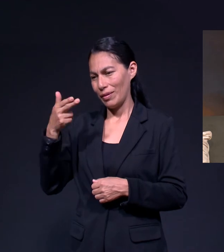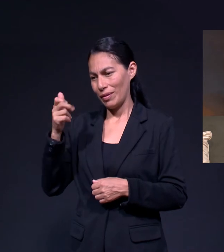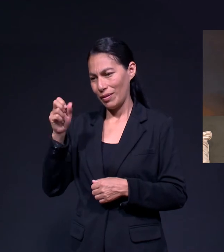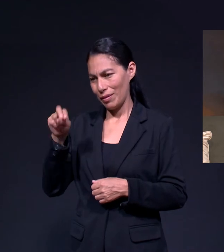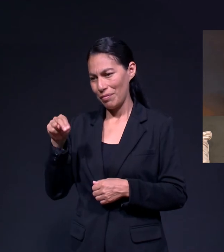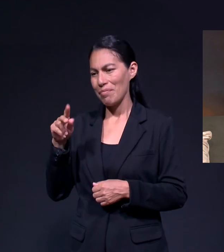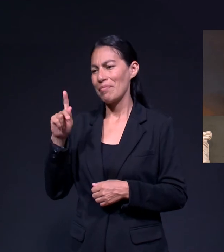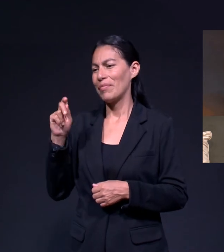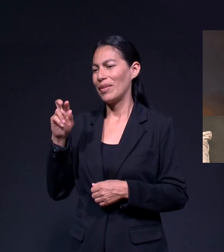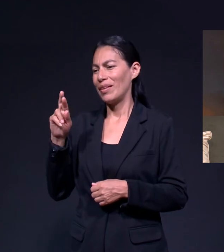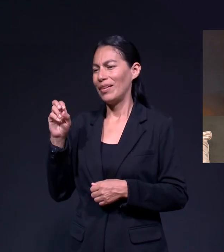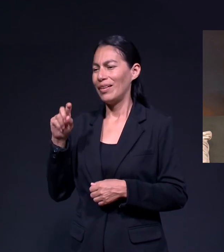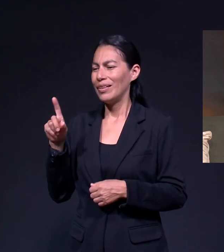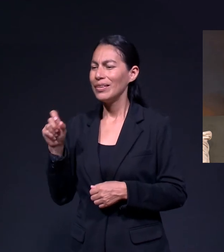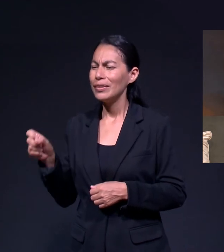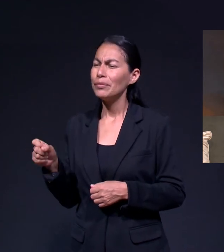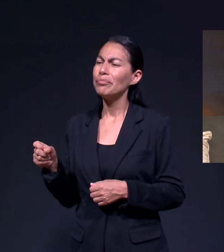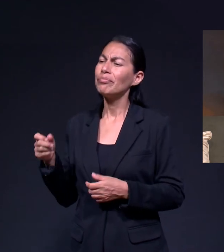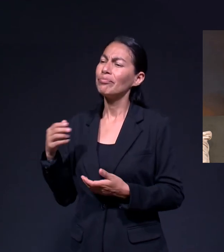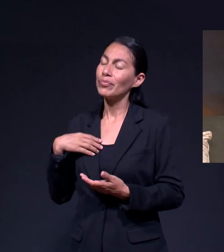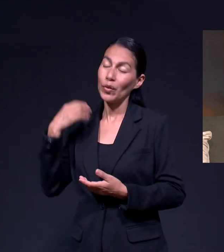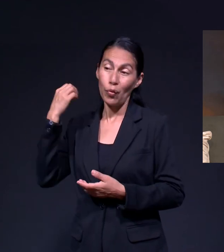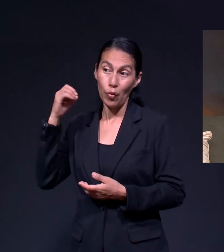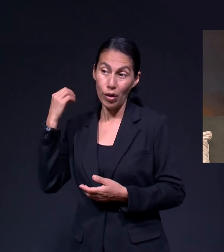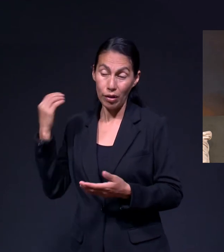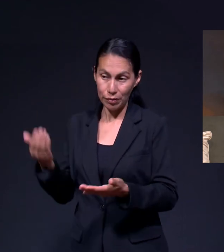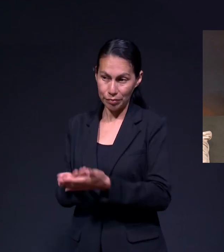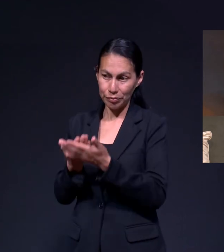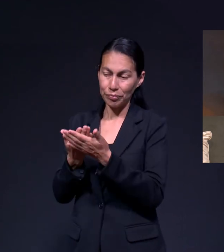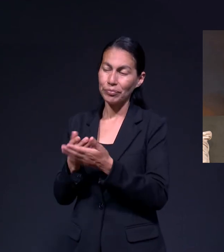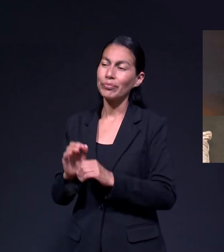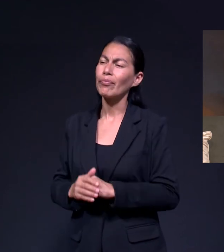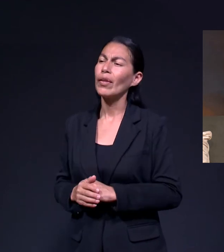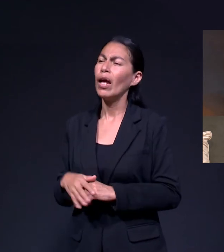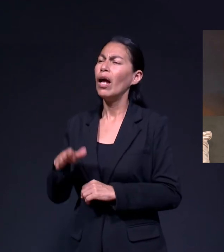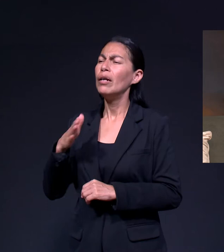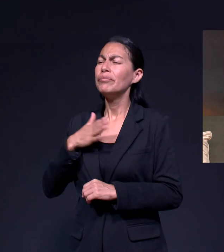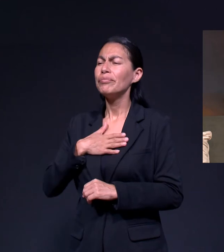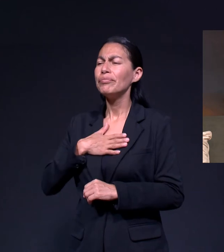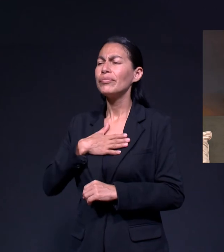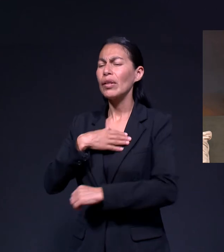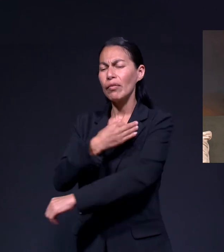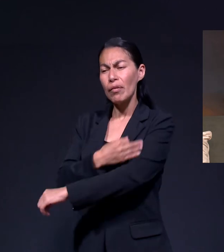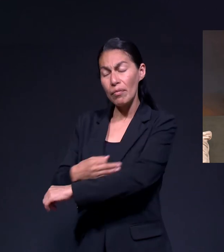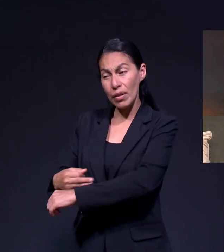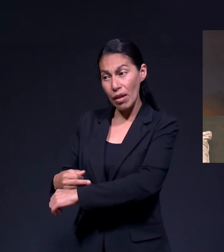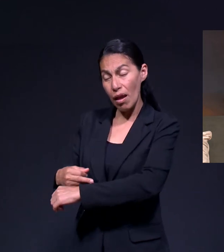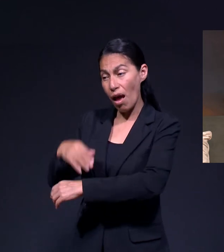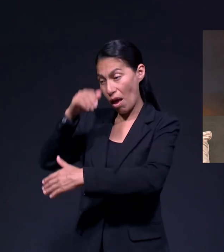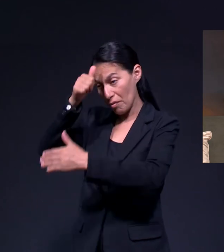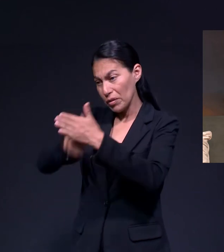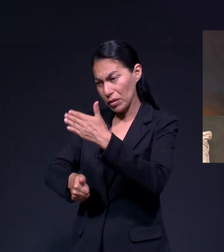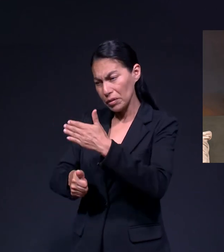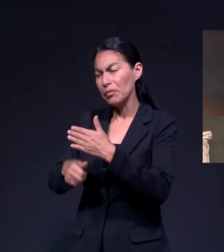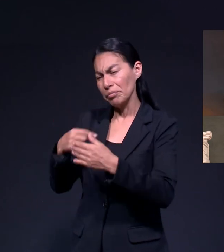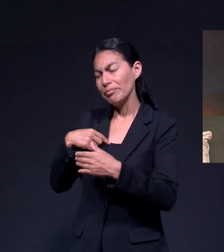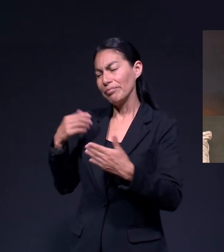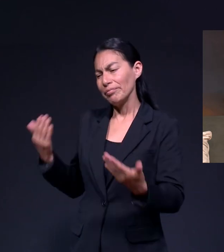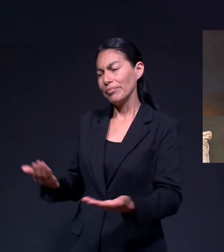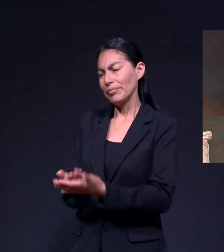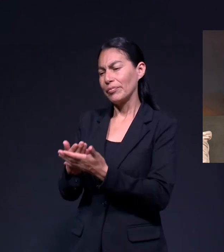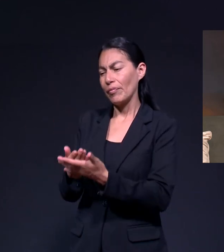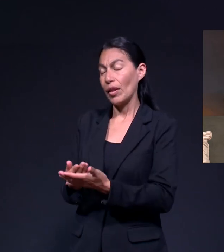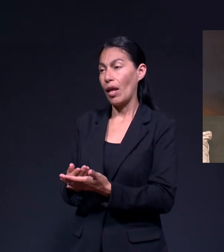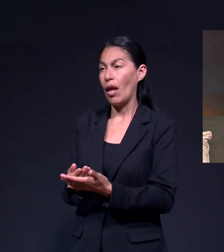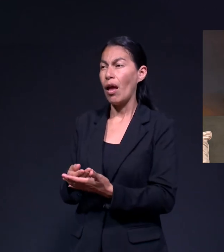soy de la ciudad de oaxaca como ya dijo usted crecí en una familia cristiana una familia adventista